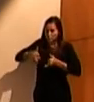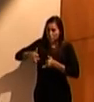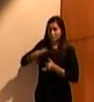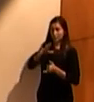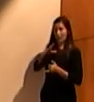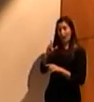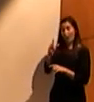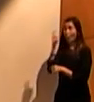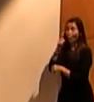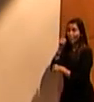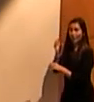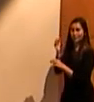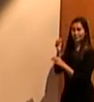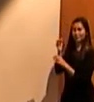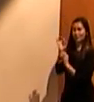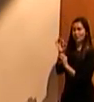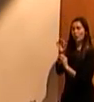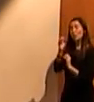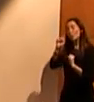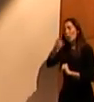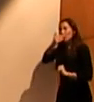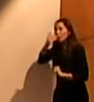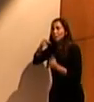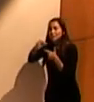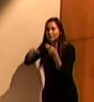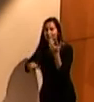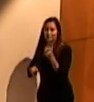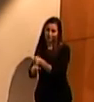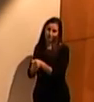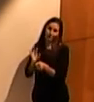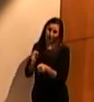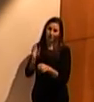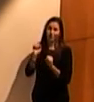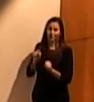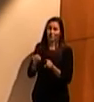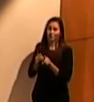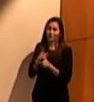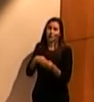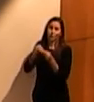On a de quoi faire, oui. Et on a un peu réinventé la cabine téléphonique, c'est ça?